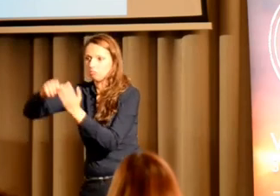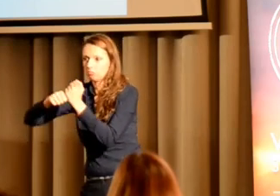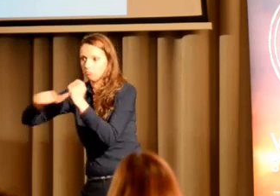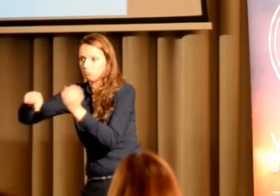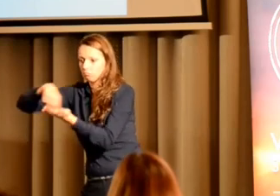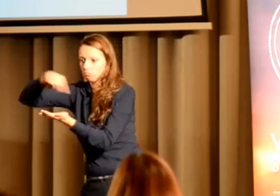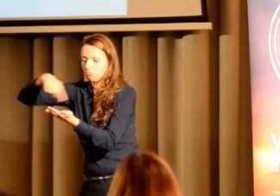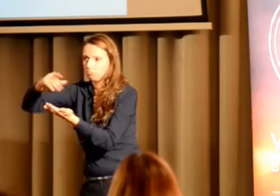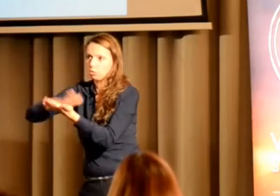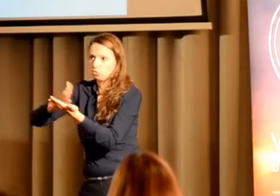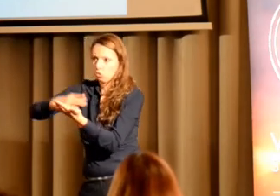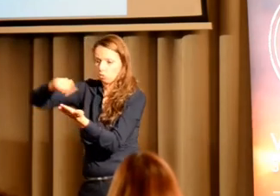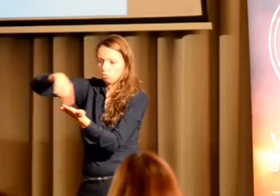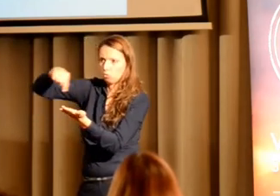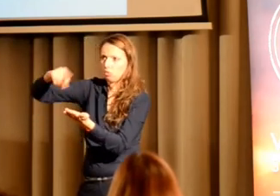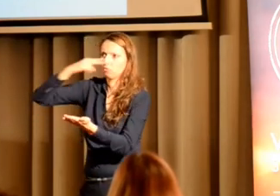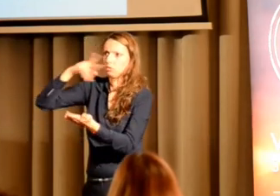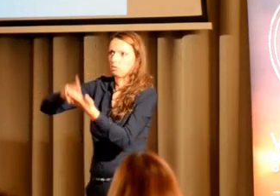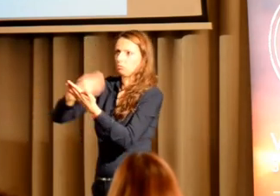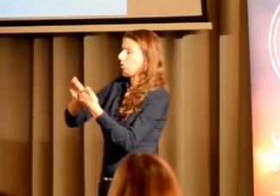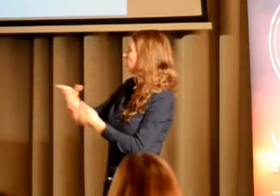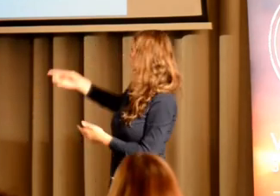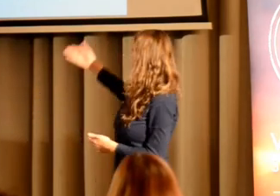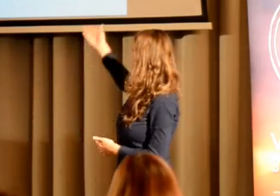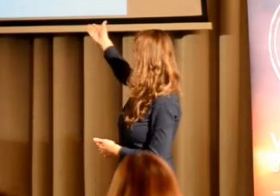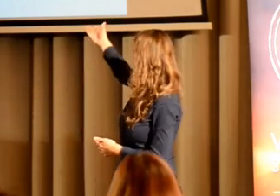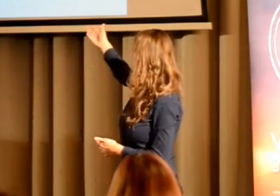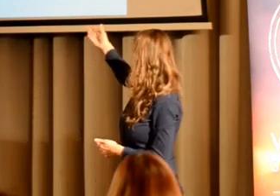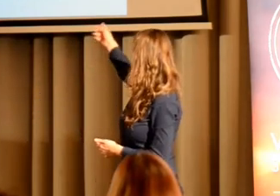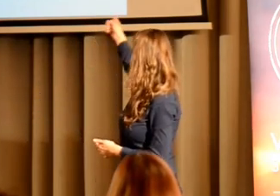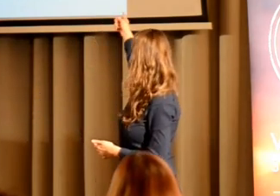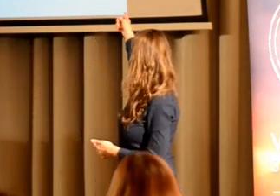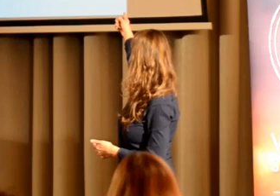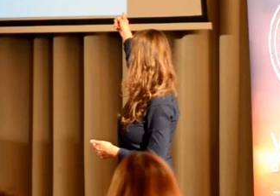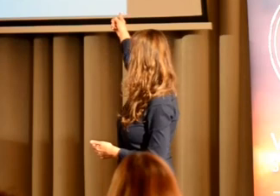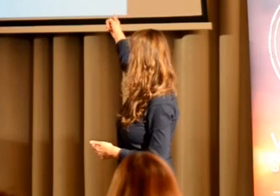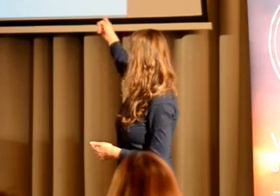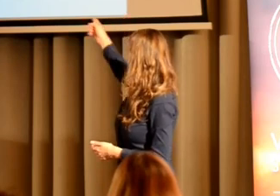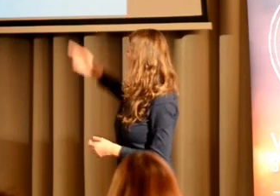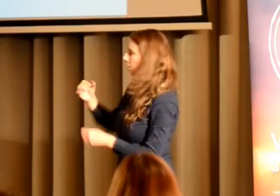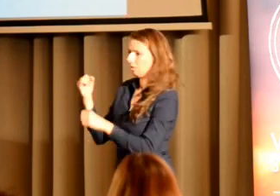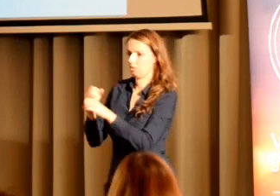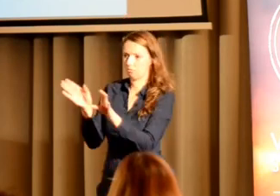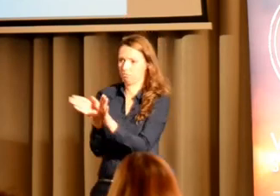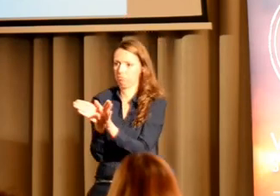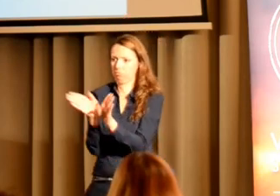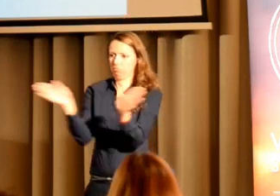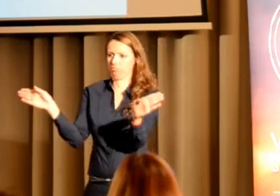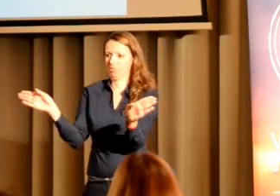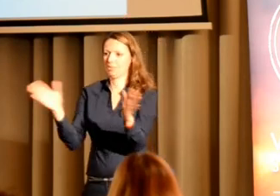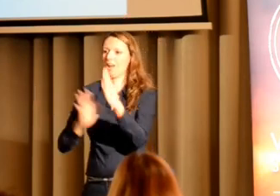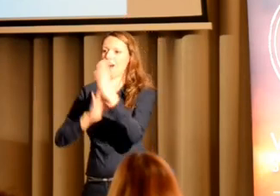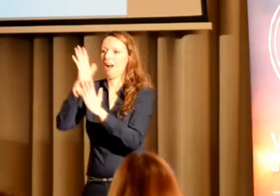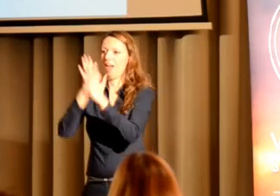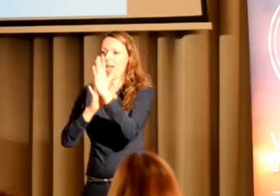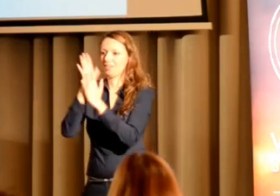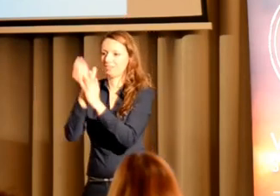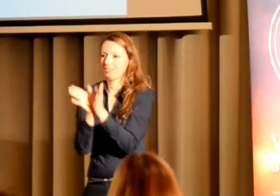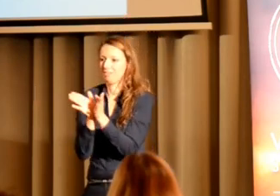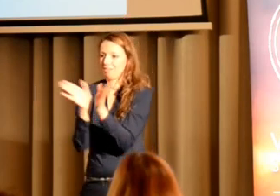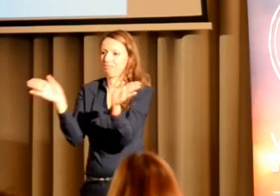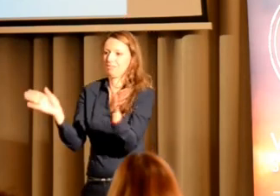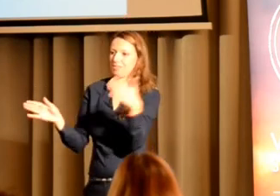wyniesieniu. I tutaj macie takie na męża i żonę. Bardzo ciekawie się ta droga leśna nazywa, a odchody wilcze były